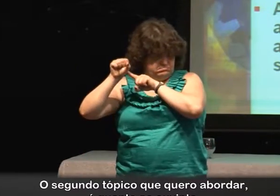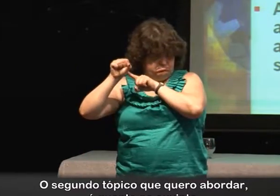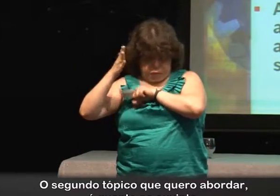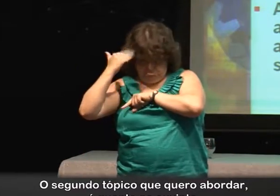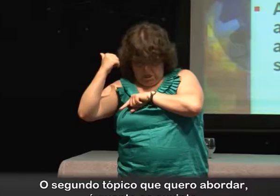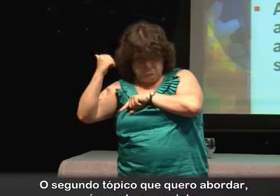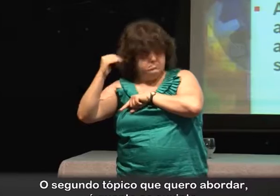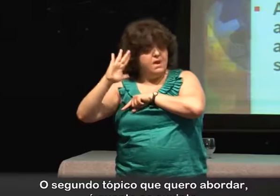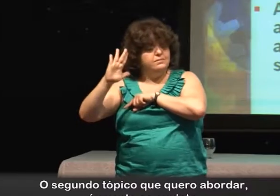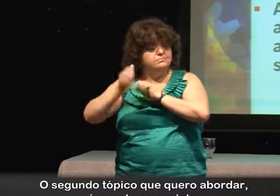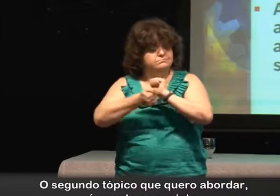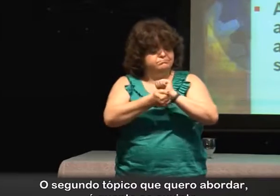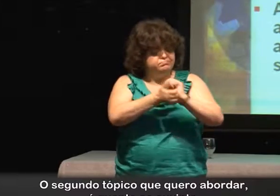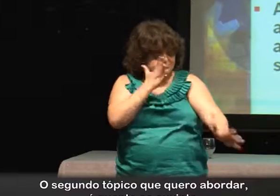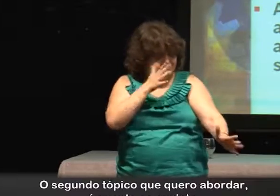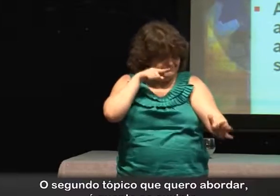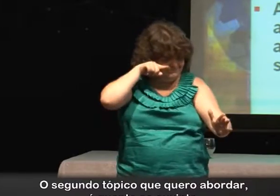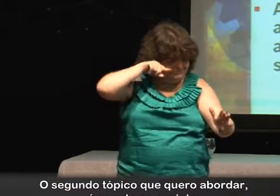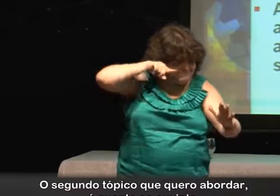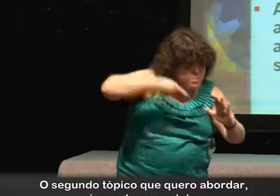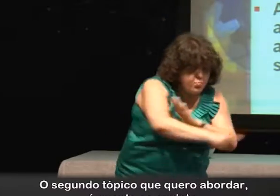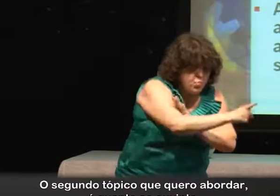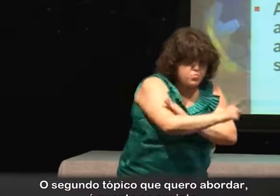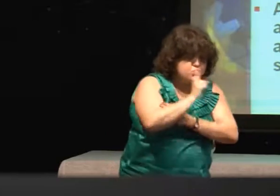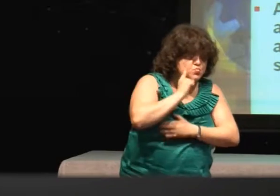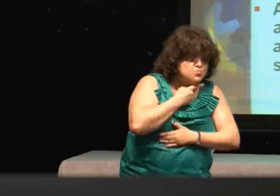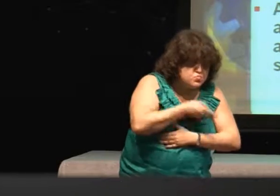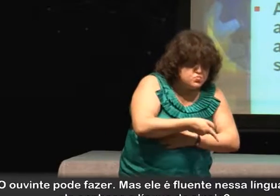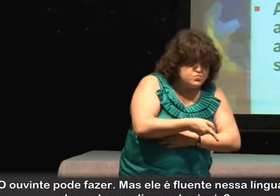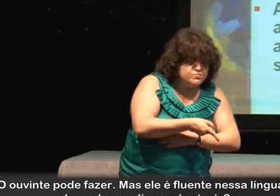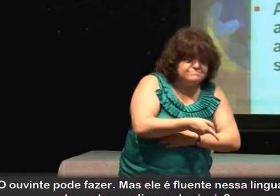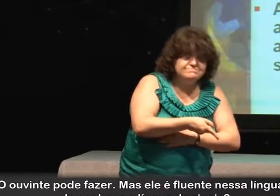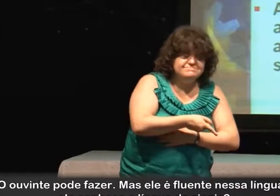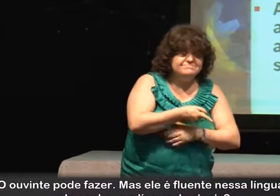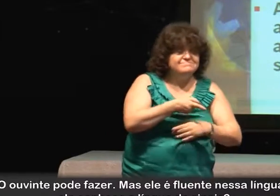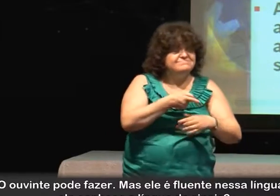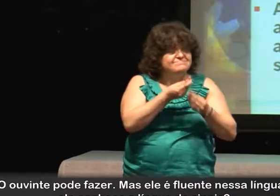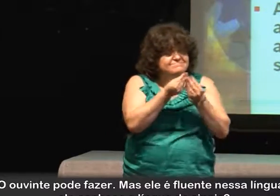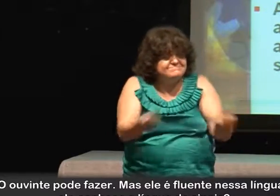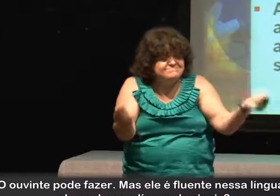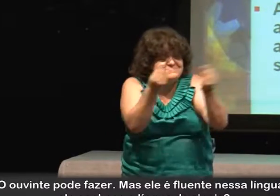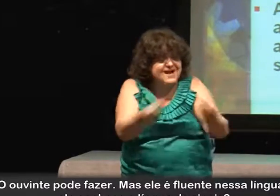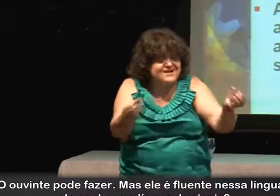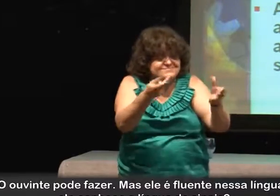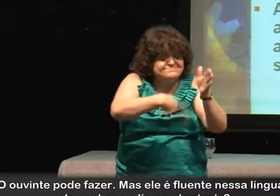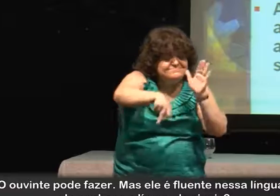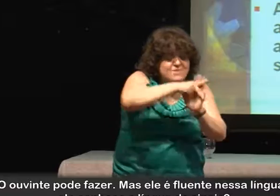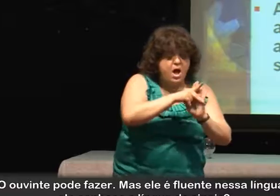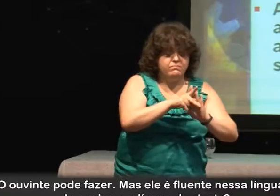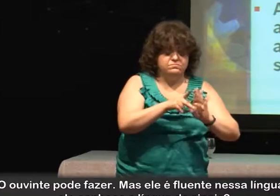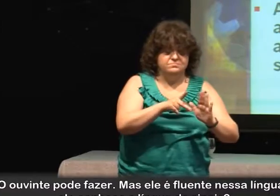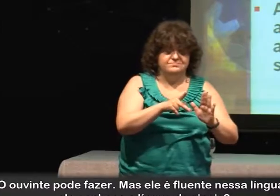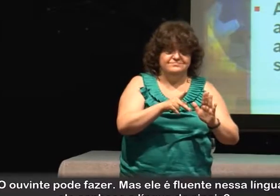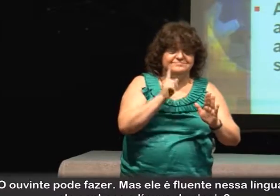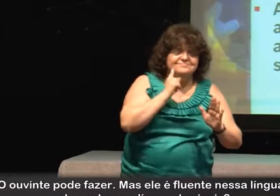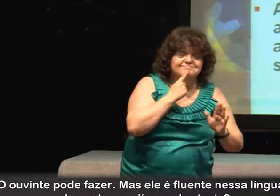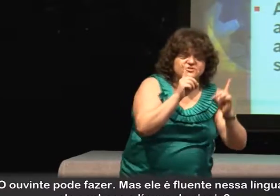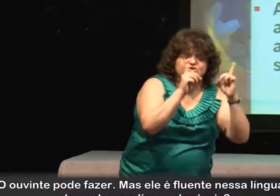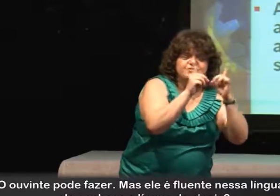abordar, o ouvinte, quanto ao ouvinte. O ouvinte ele pode fazer, mas ele é fluente nessa língua? Ele conhece a